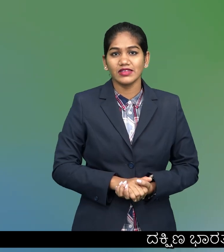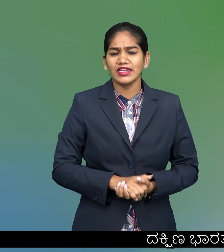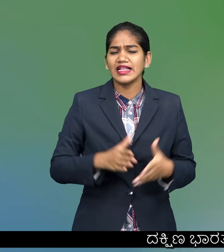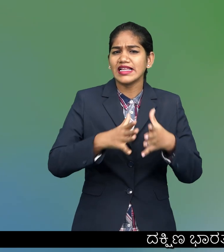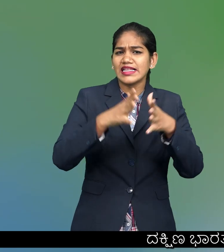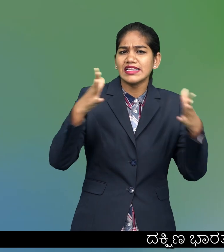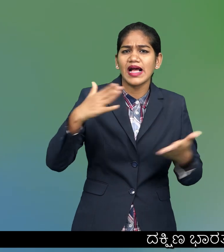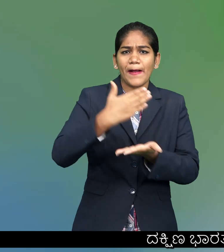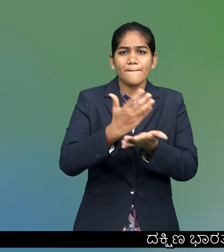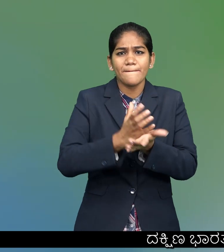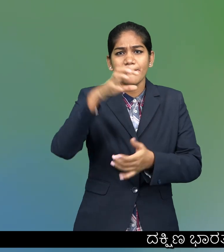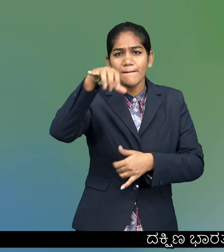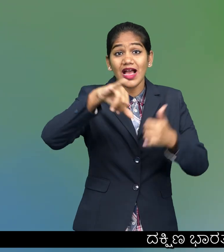ದಕ್ಷಿಣ ಭಾರತದ ಬಹುಪಾಲು ಭಾಗವು